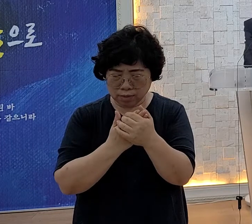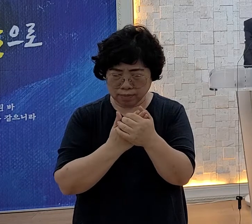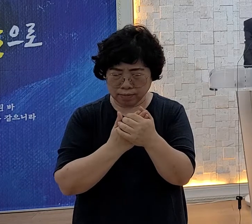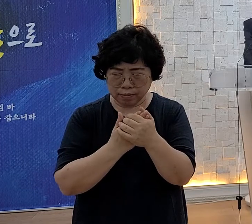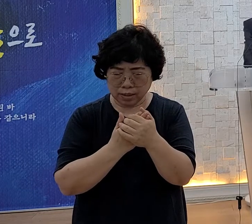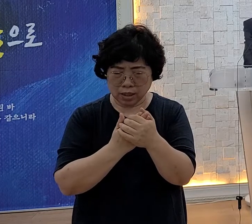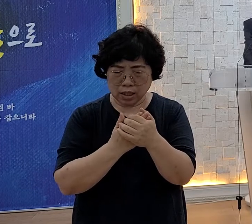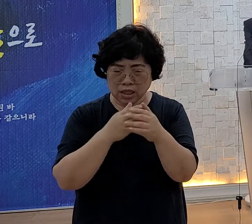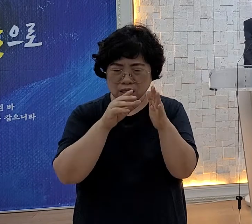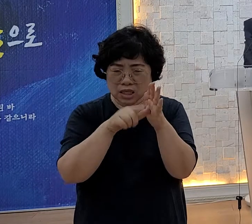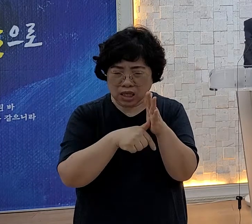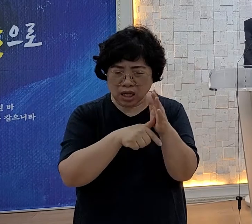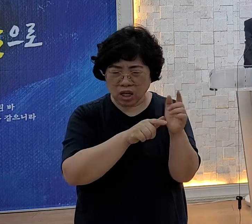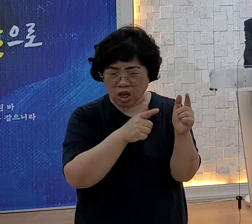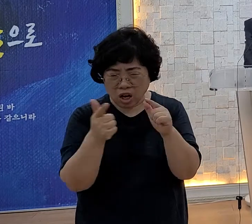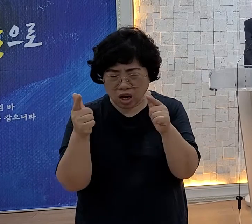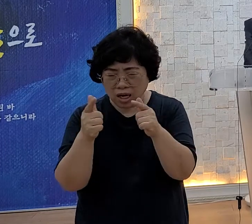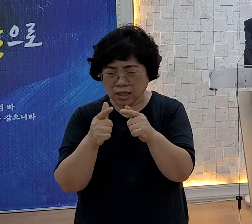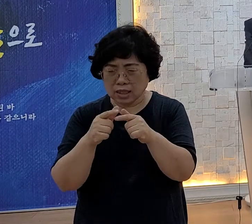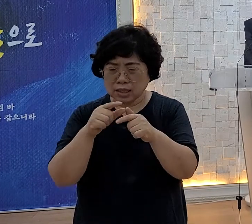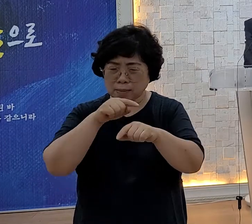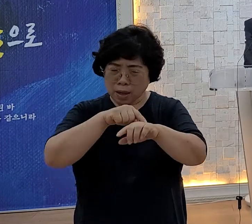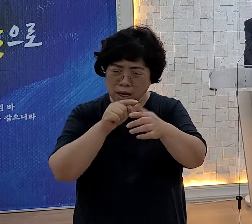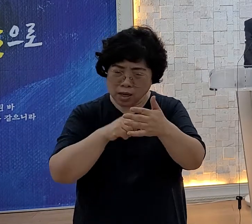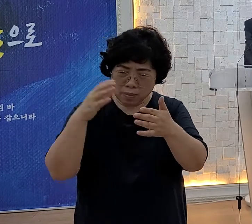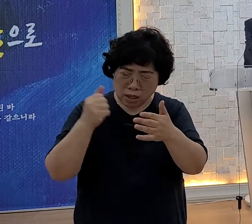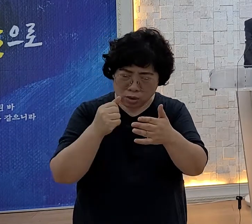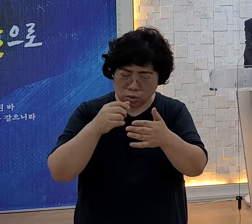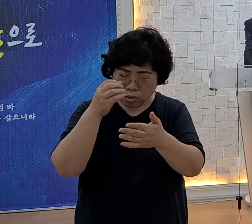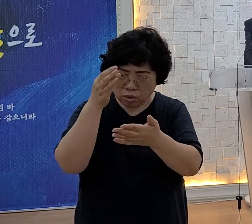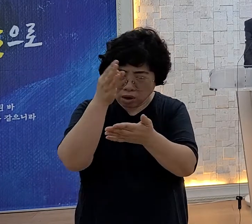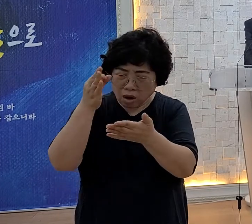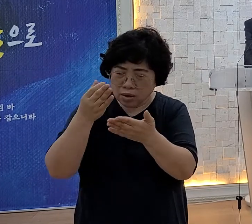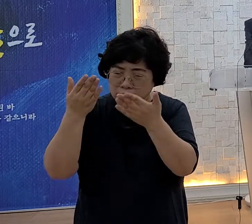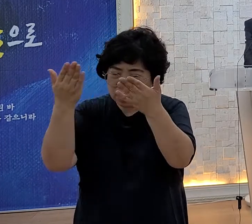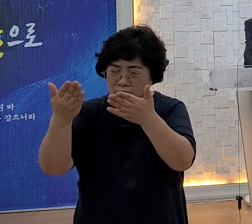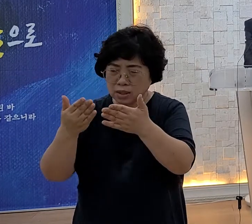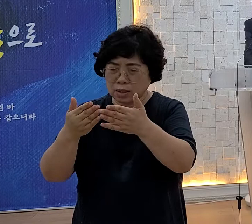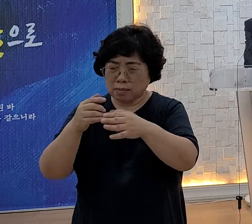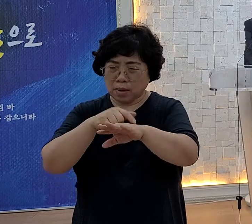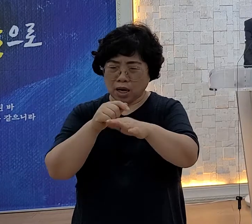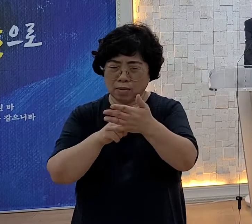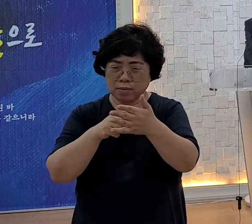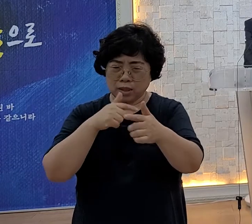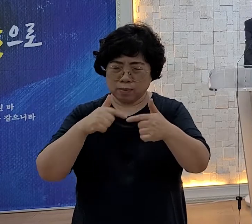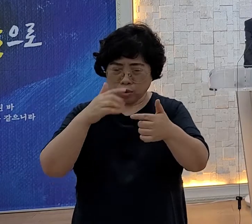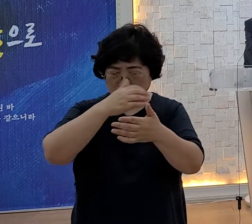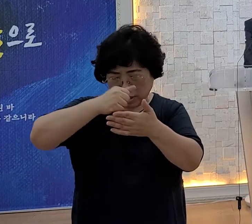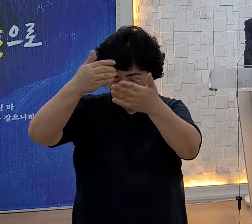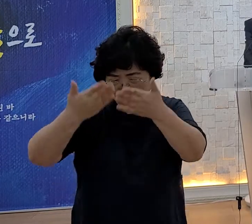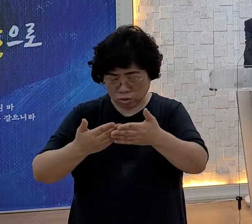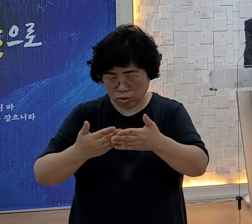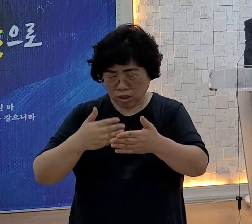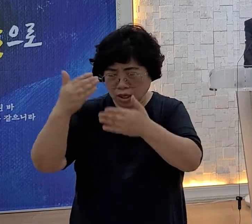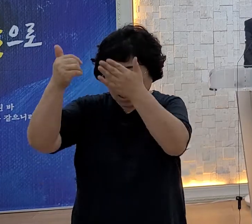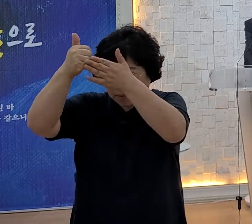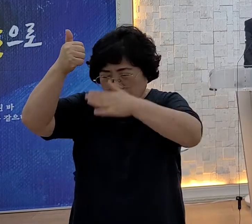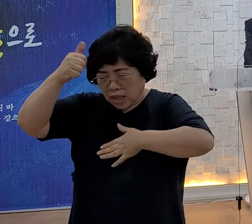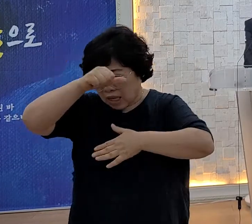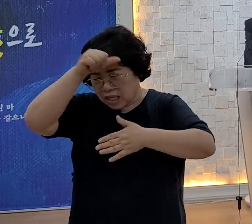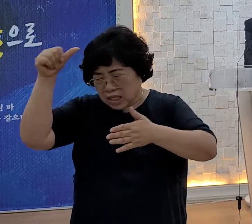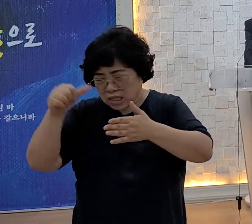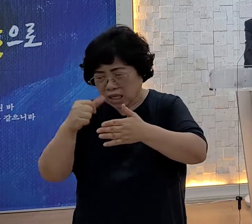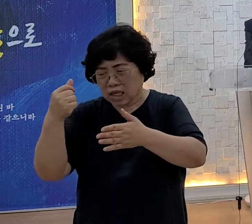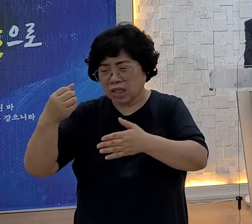제목으로 주님 앞에 드린 감사의 예물들 기쁘게 받아주시고 하나님께서 내 인생을 책임져 주신다는